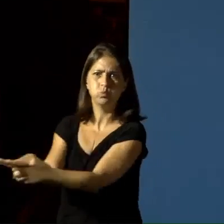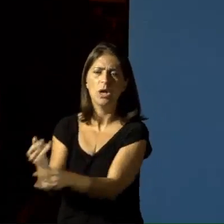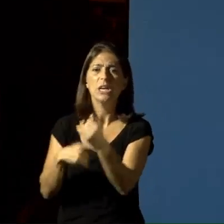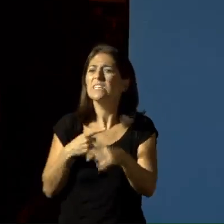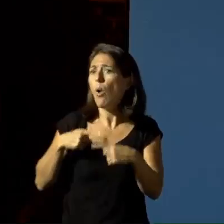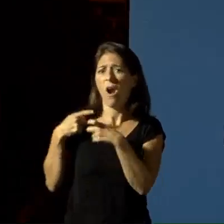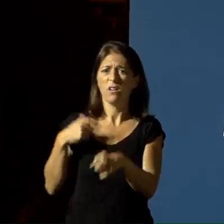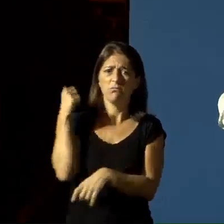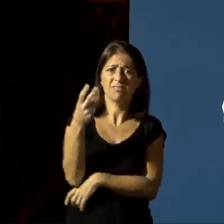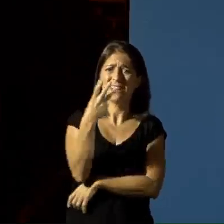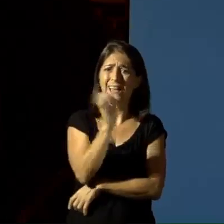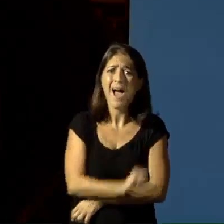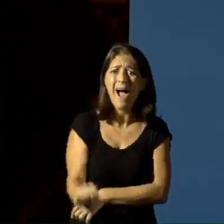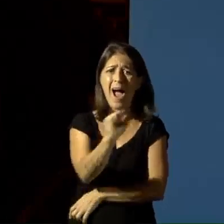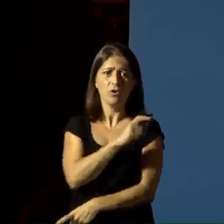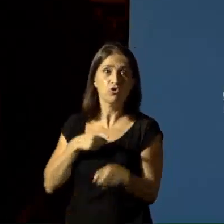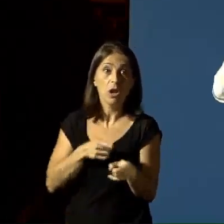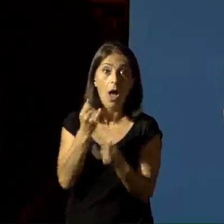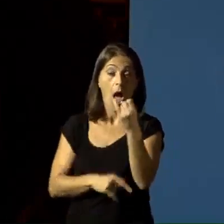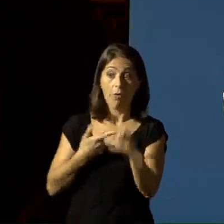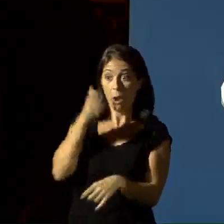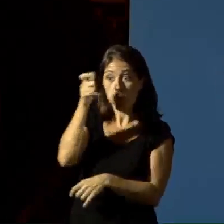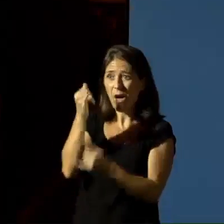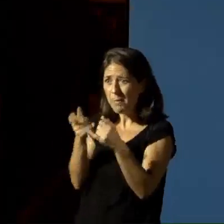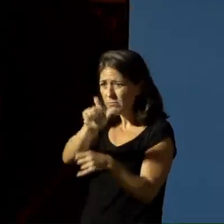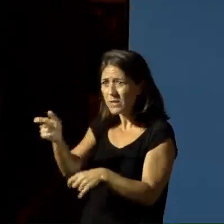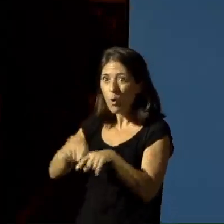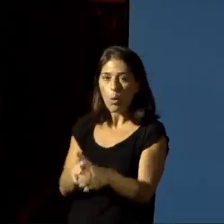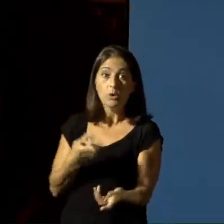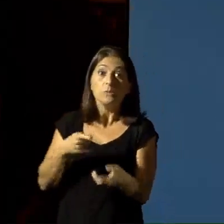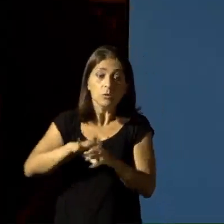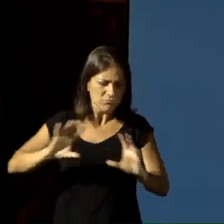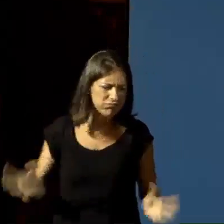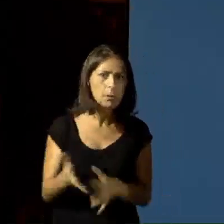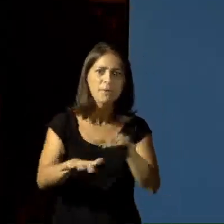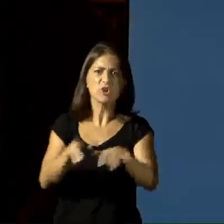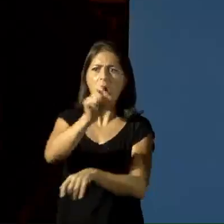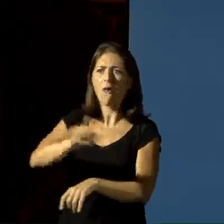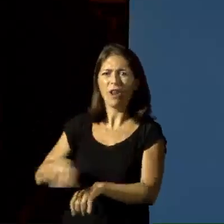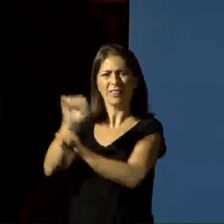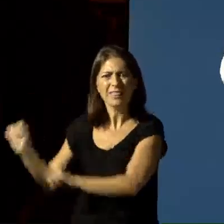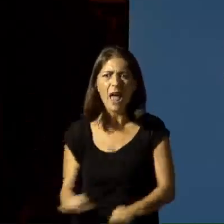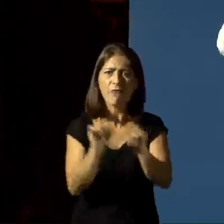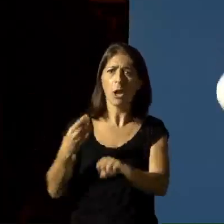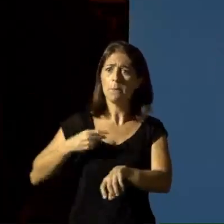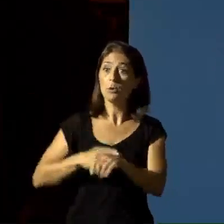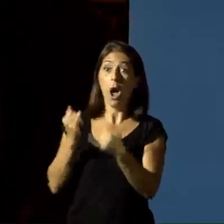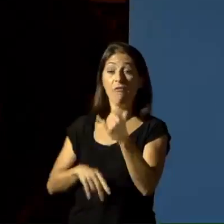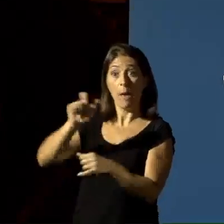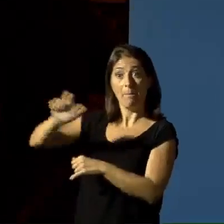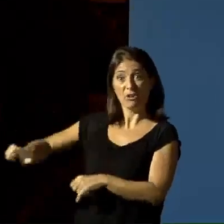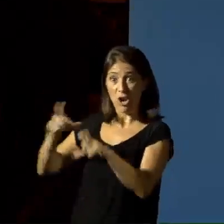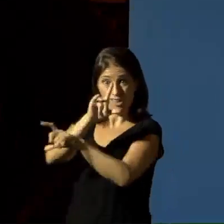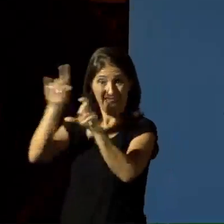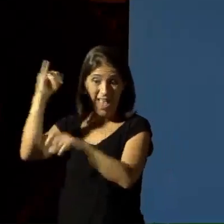Levamos en guerra 30 anos. É unha guerra na que o pobo tivo que mobilizarse sistemáticamente, os cidadáns defendendo que debían defender os magnates das finanzas das empresas,